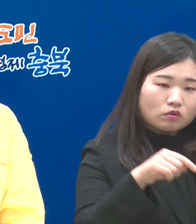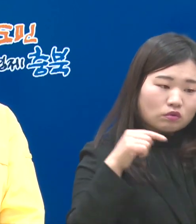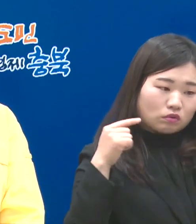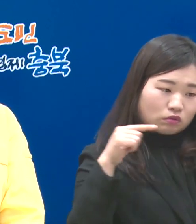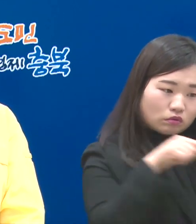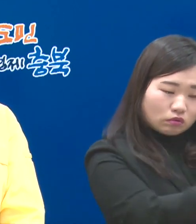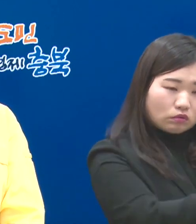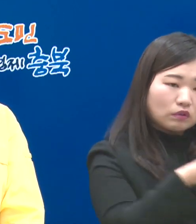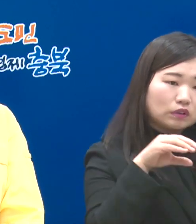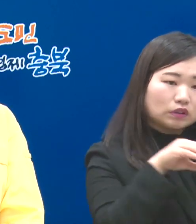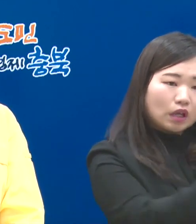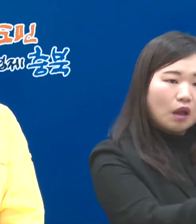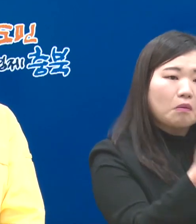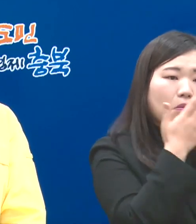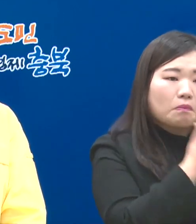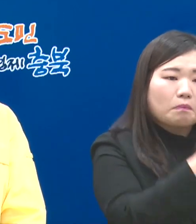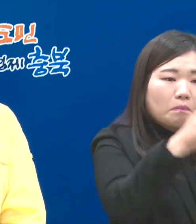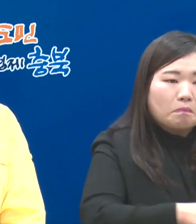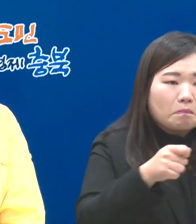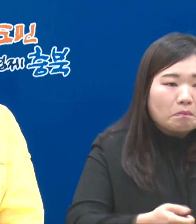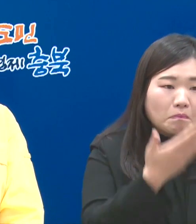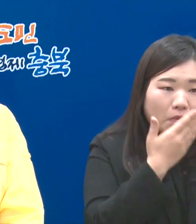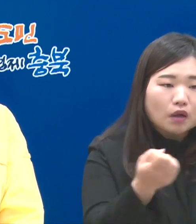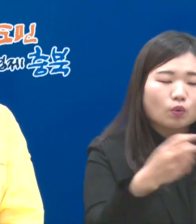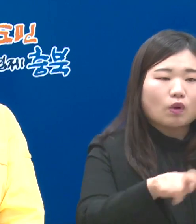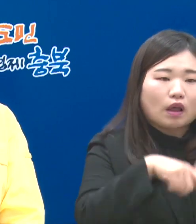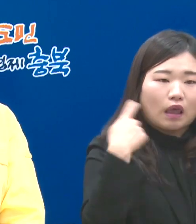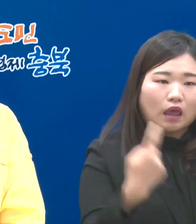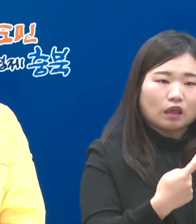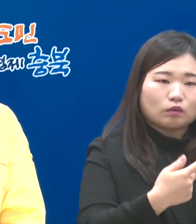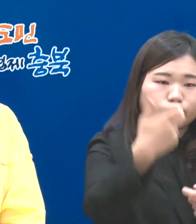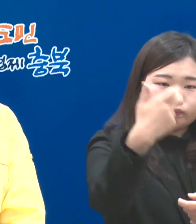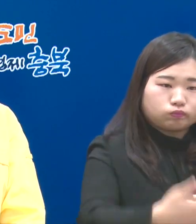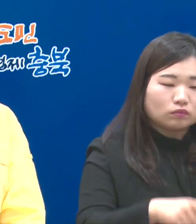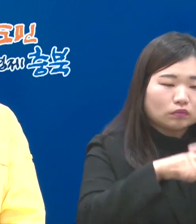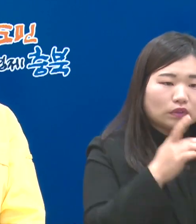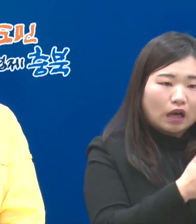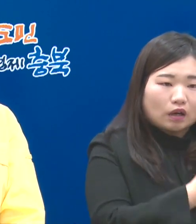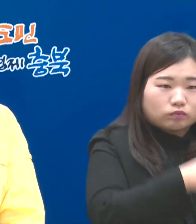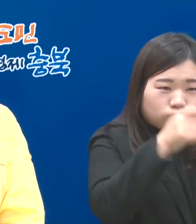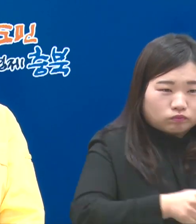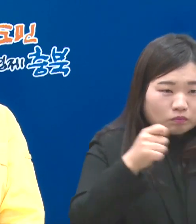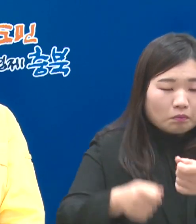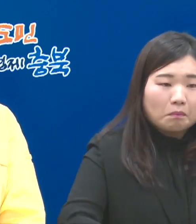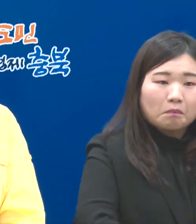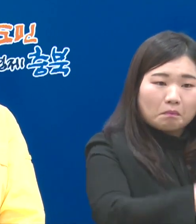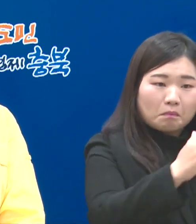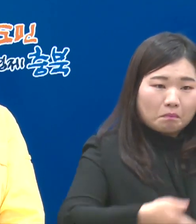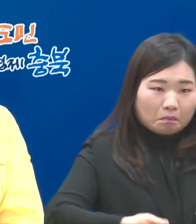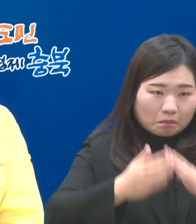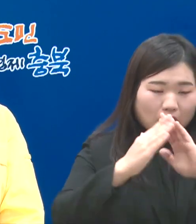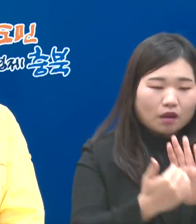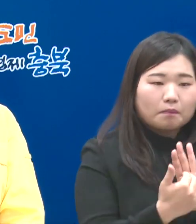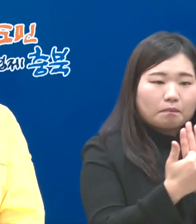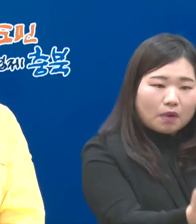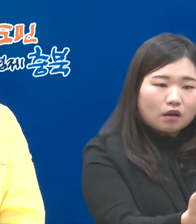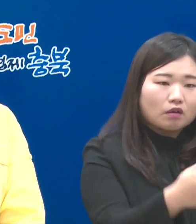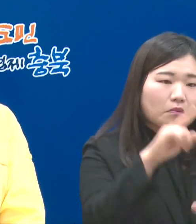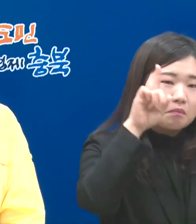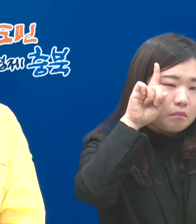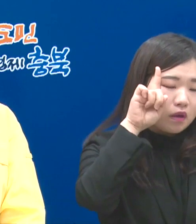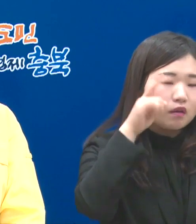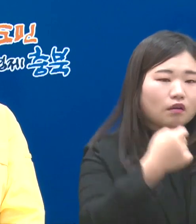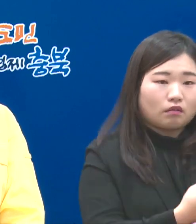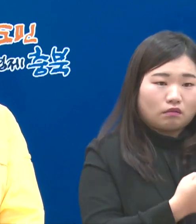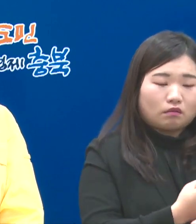터널식 소독기와 개인용 자외선 소독기를 설치하여 방역에 만전을